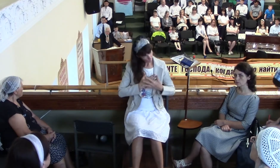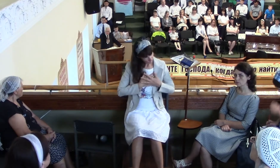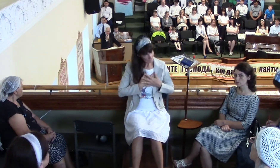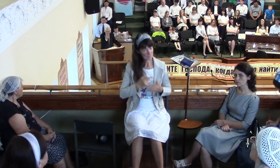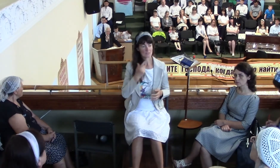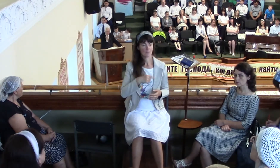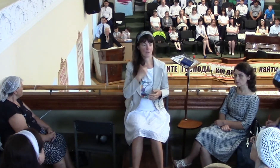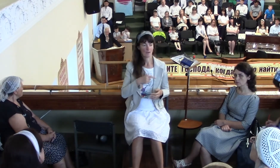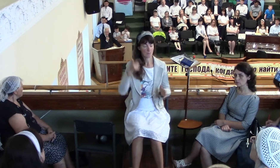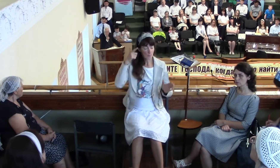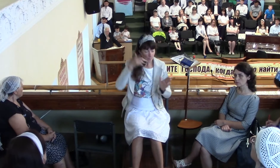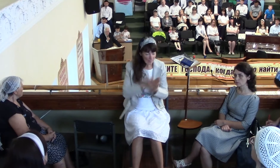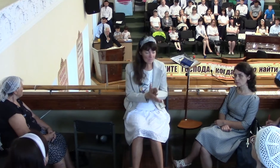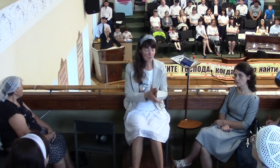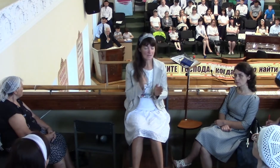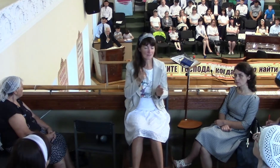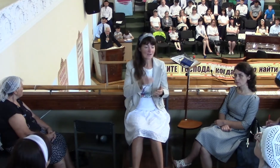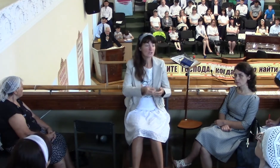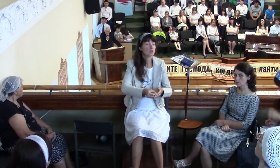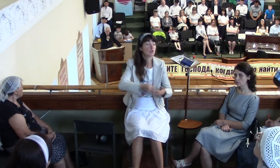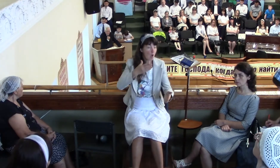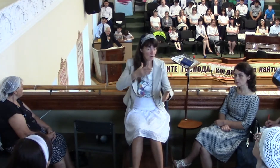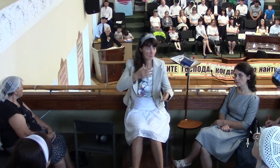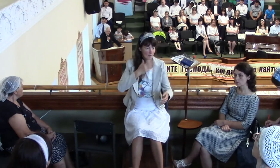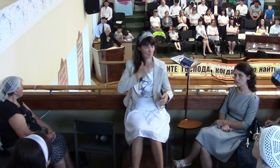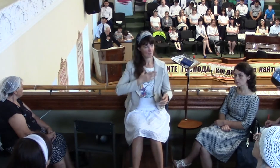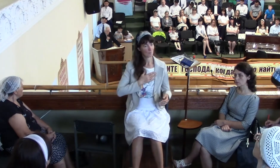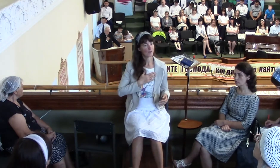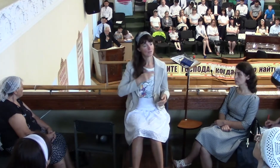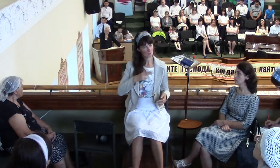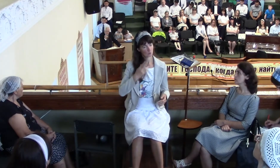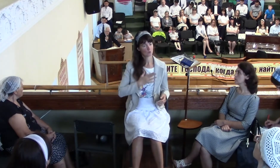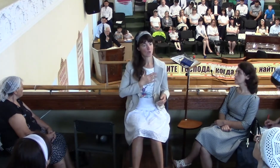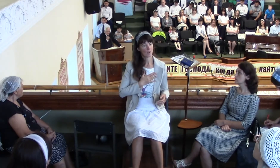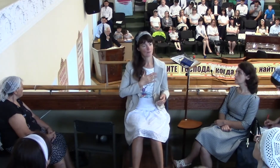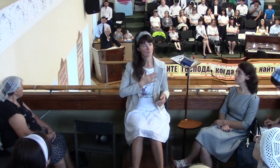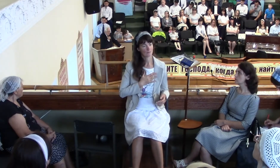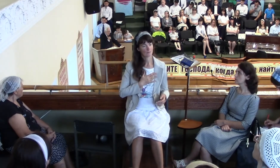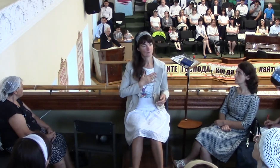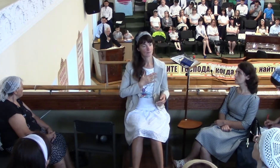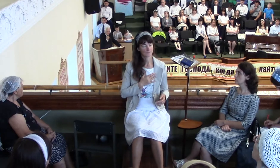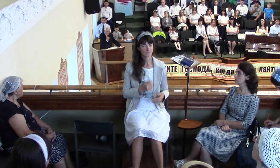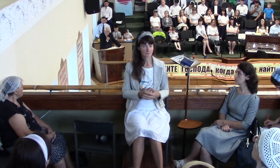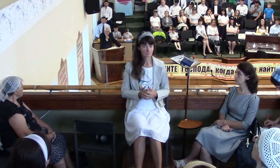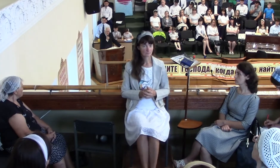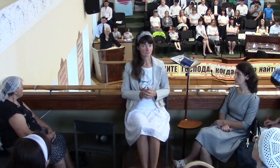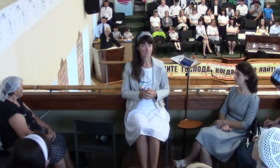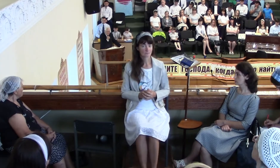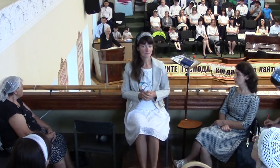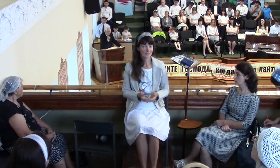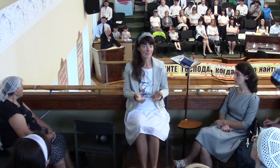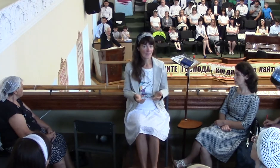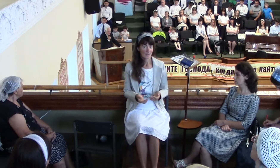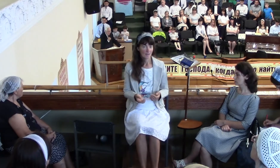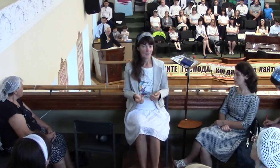должны понимать, насколько ценна моя душа. Она ценна. Не было бы в мире самоубийств, если бы люди знали